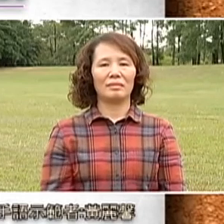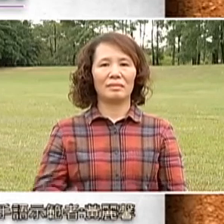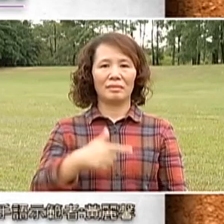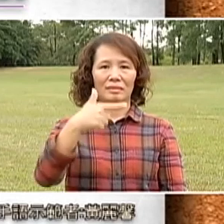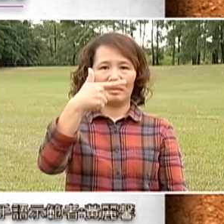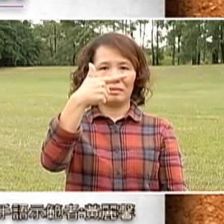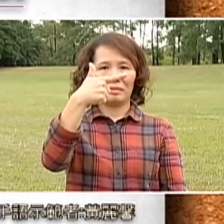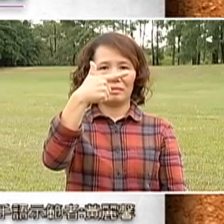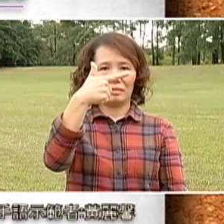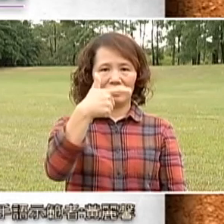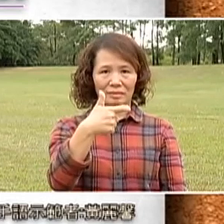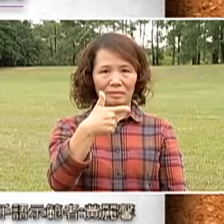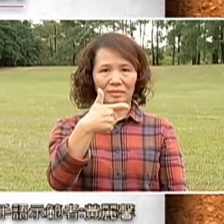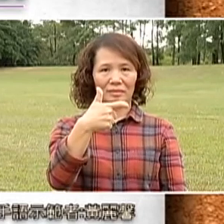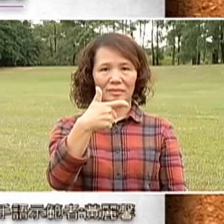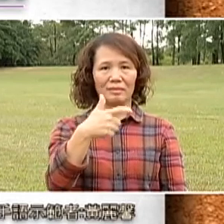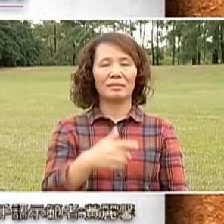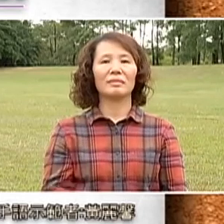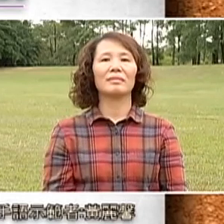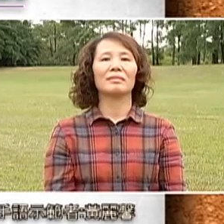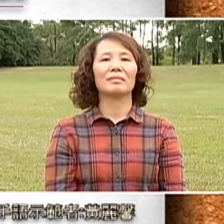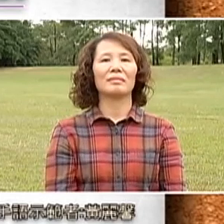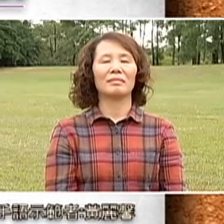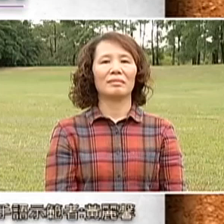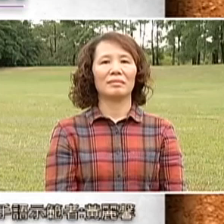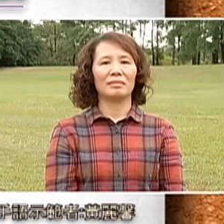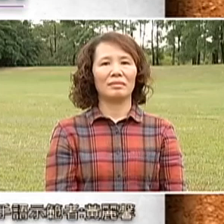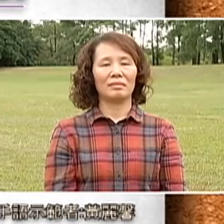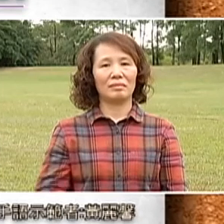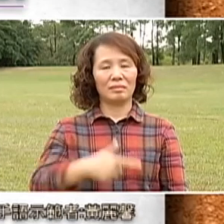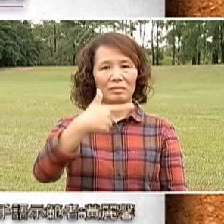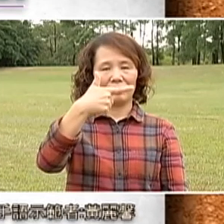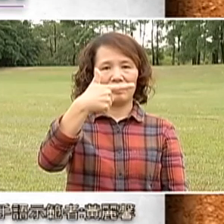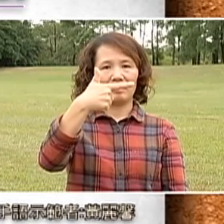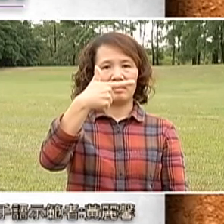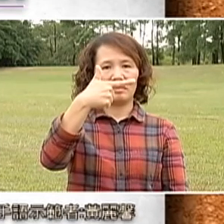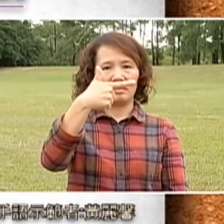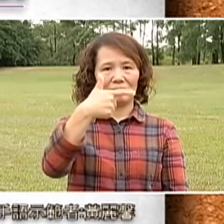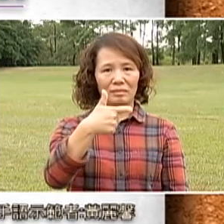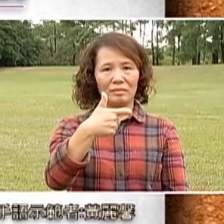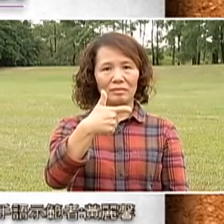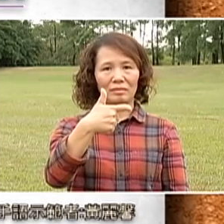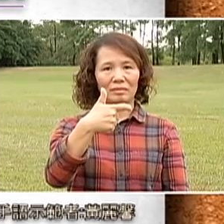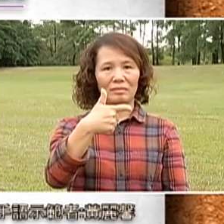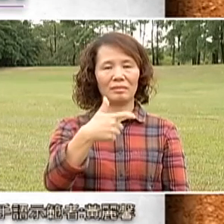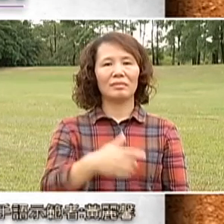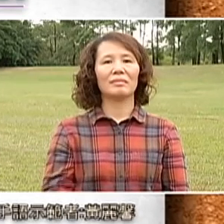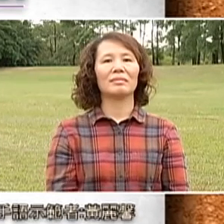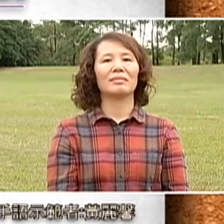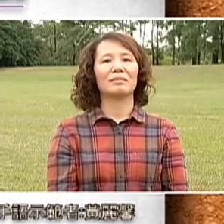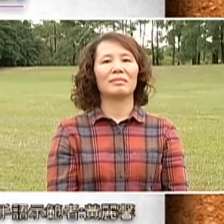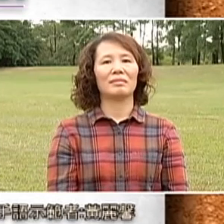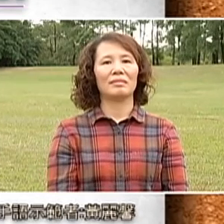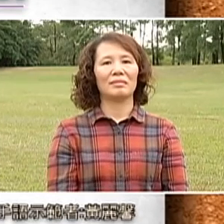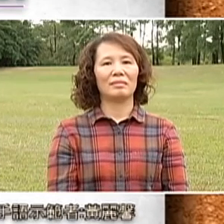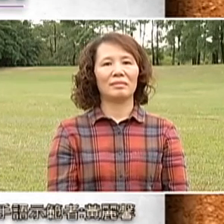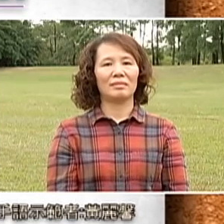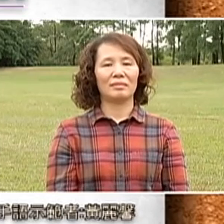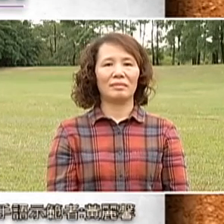法，六往下弯食指，斗六，还有